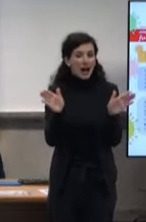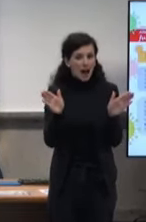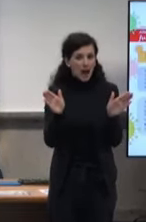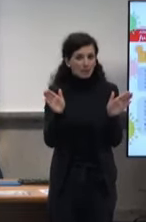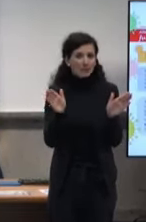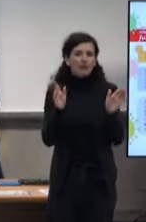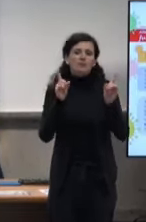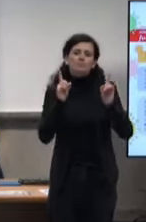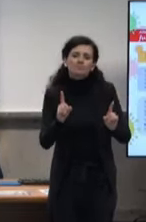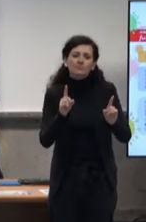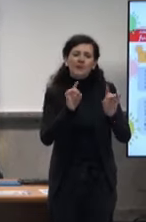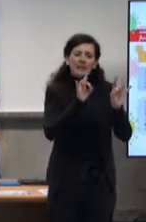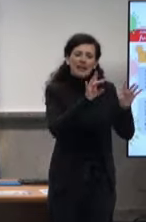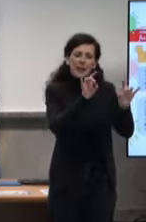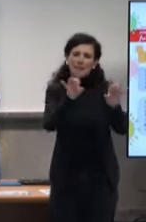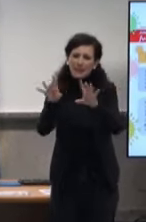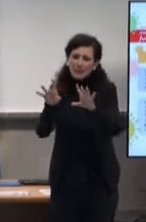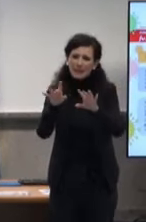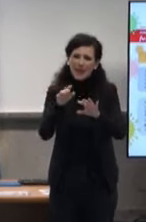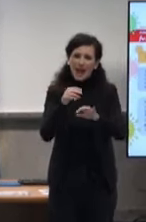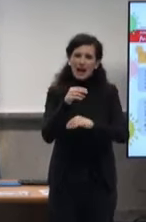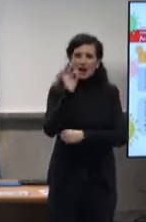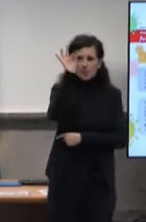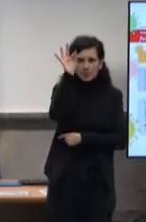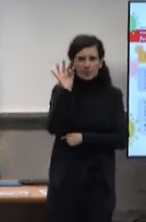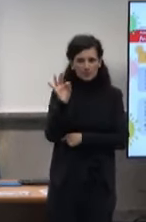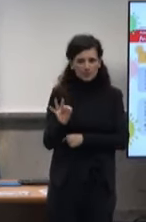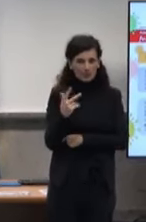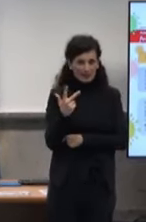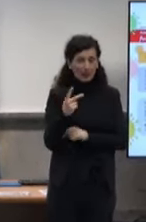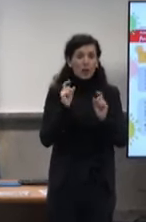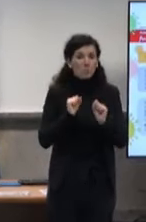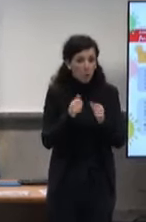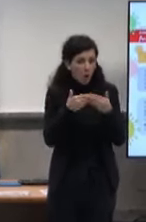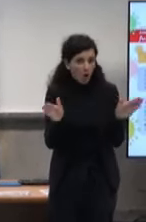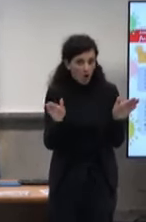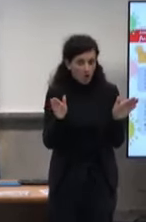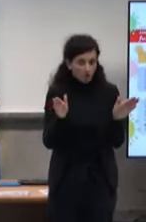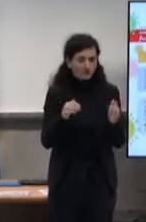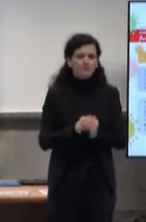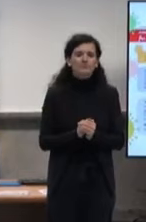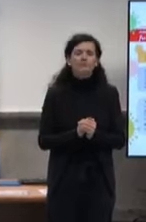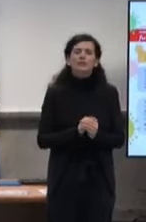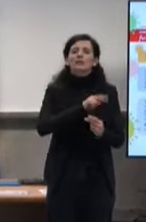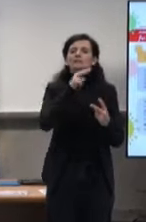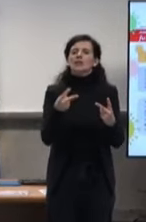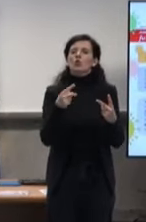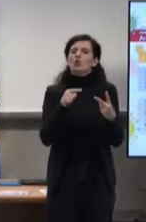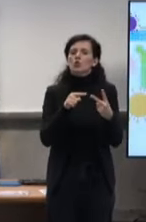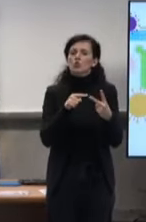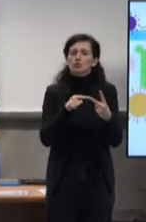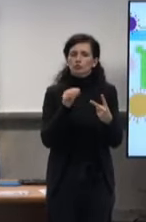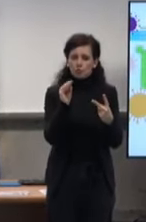geografiche di diffusione dell'epidemia la seconda la seconda domanda viene da una dichiarazione